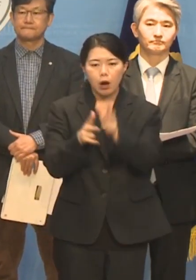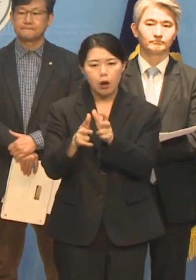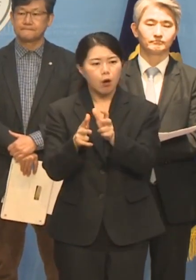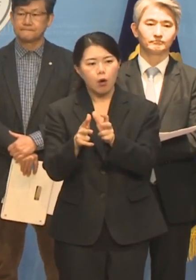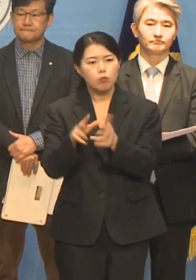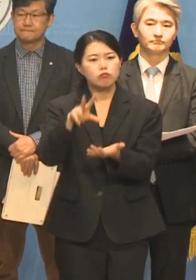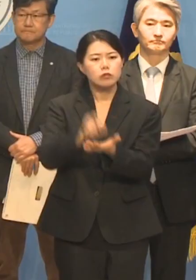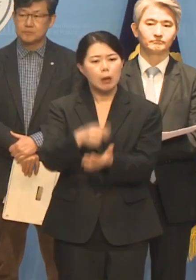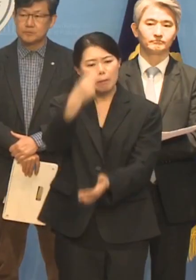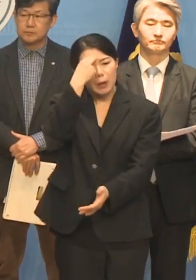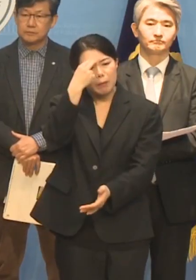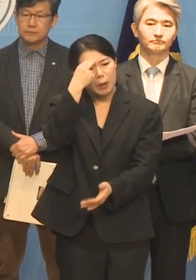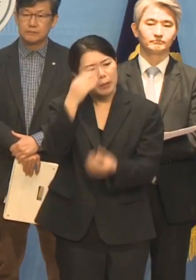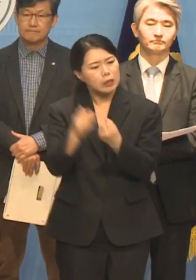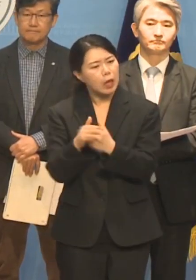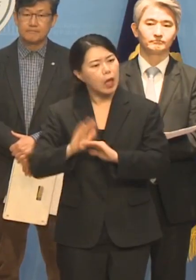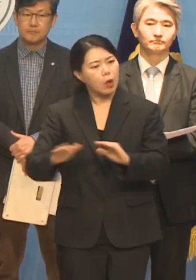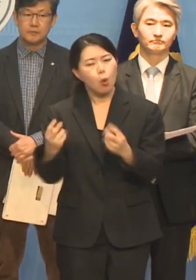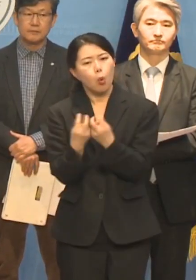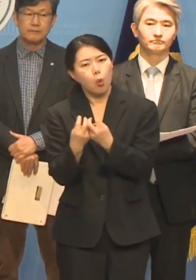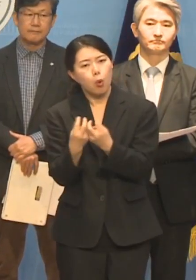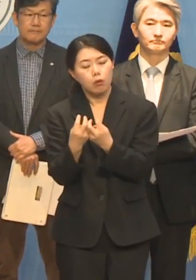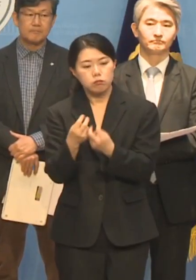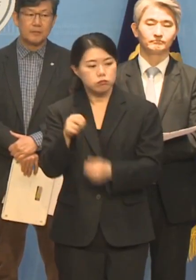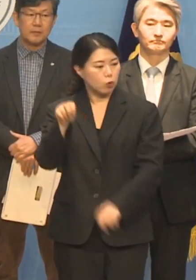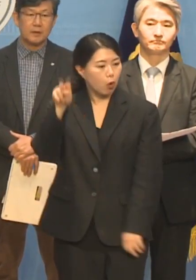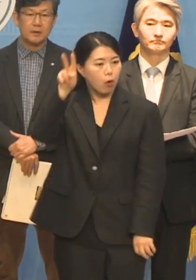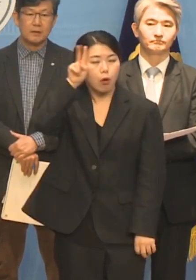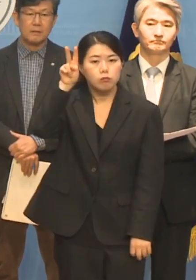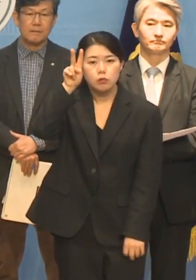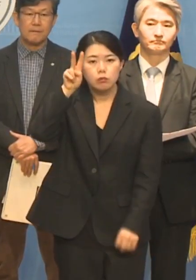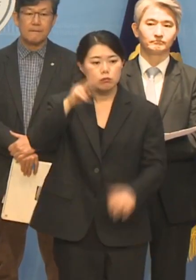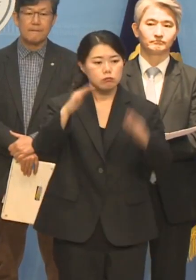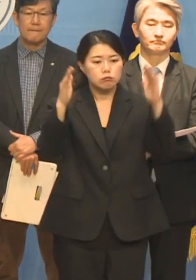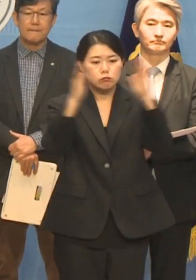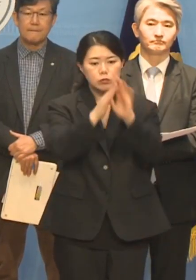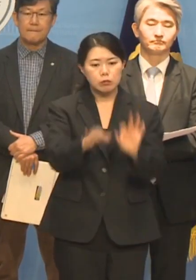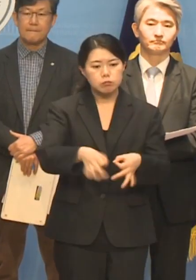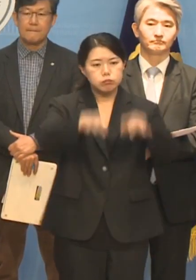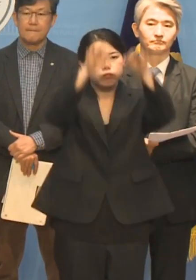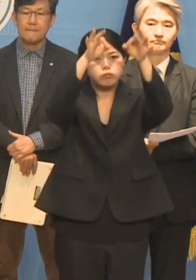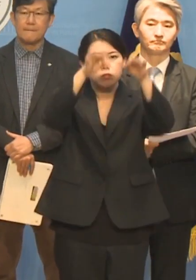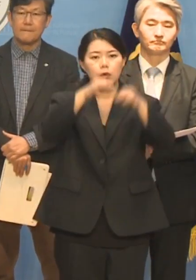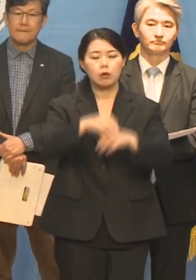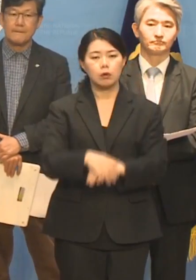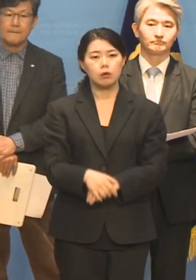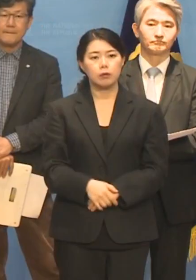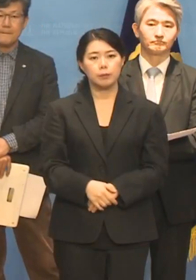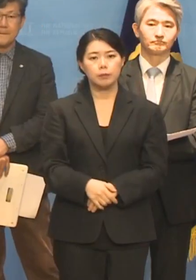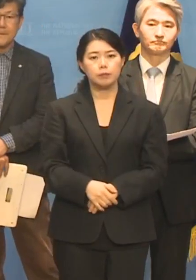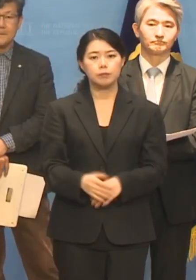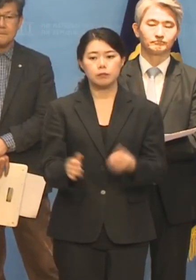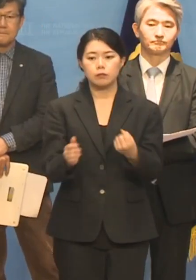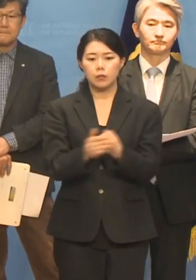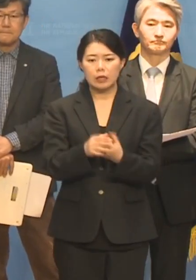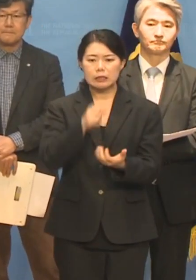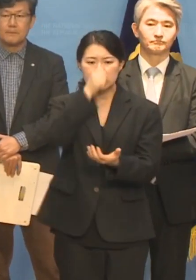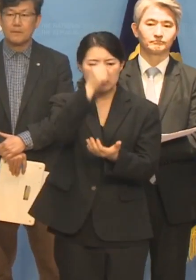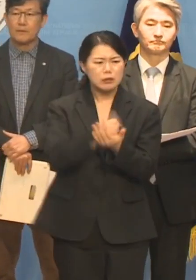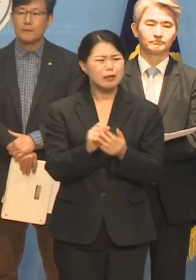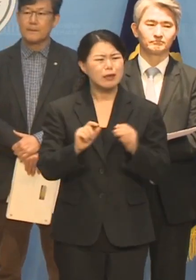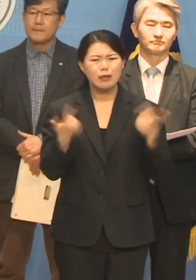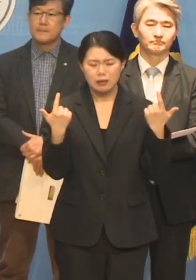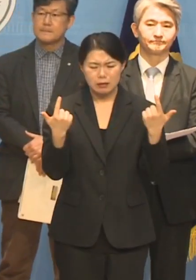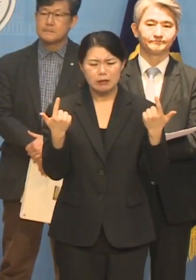해소할 것이냐 그 논의를 하고 있는데 갑자기 지금 집값이 올라가는 것입니다. 그래서